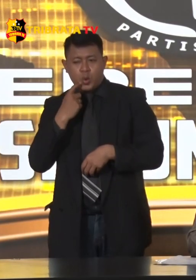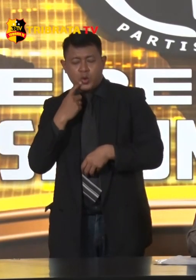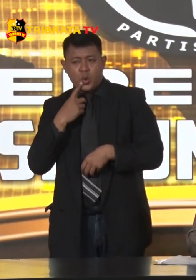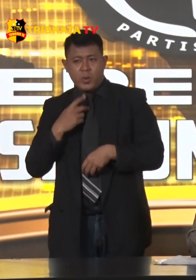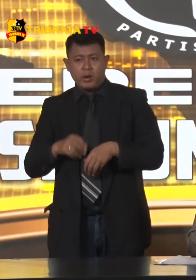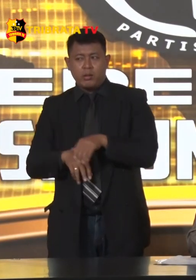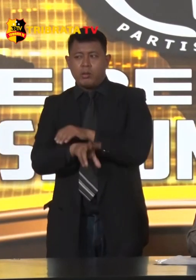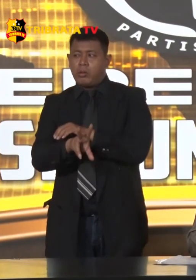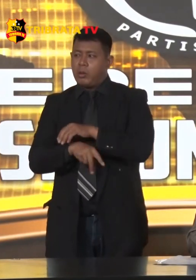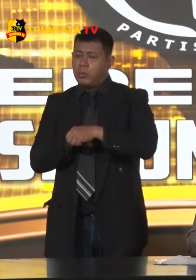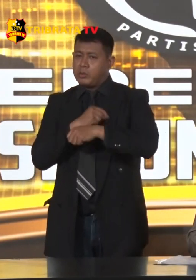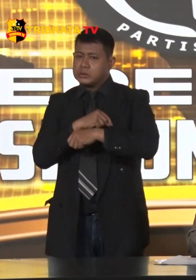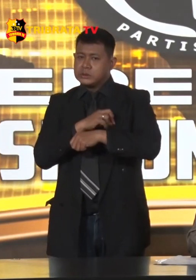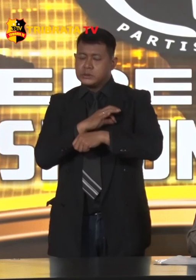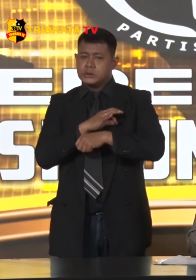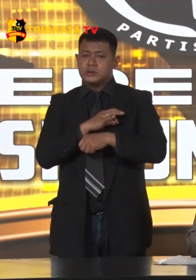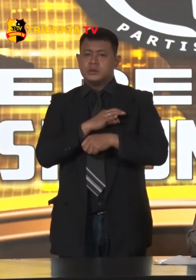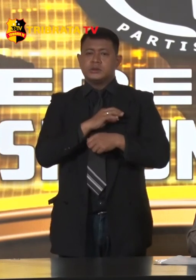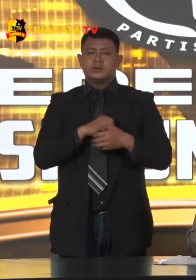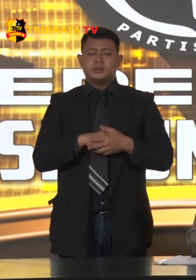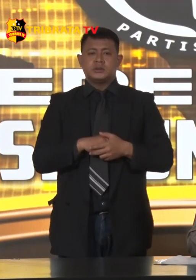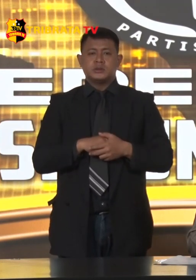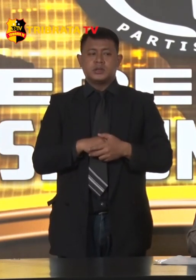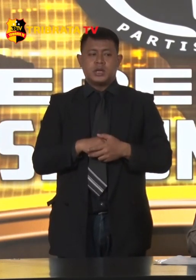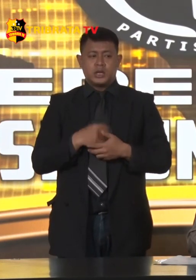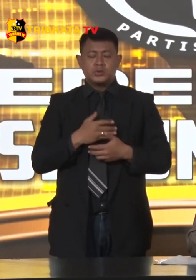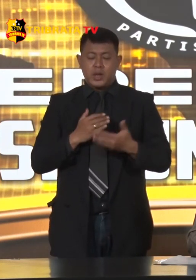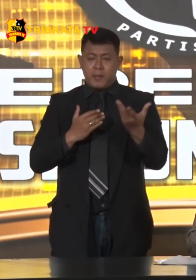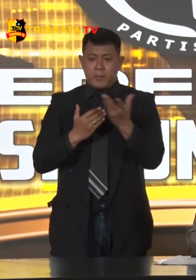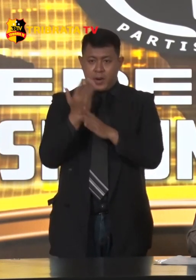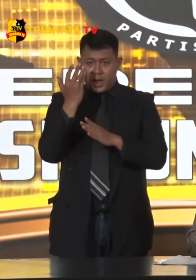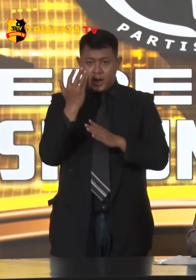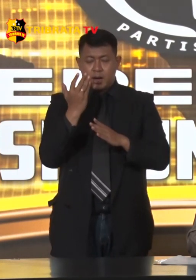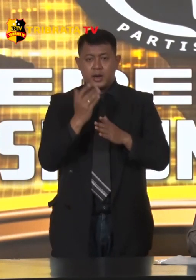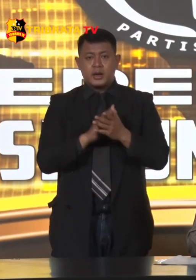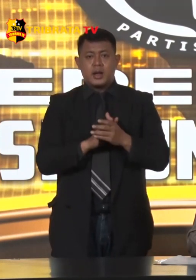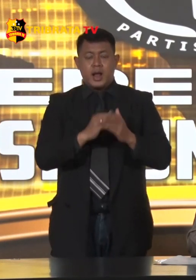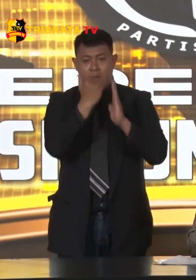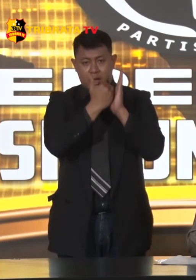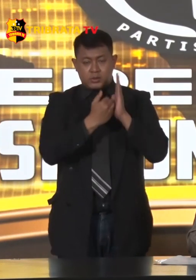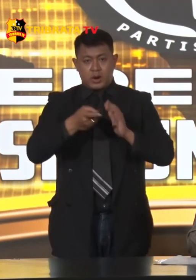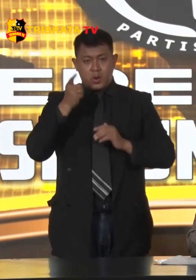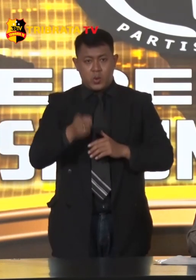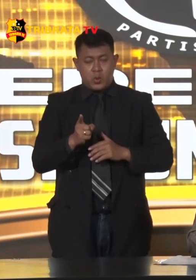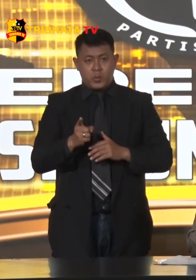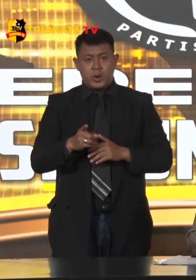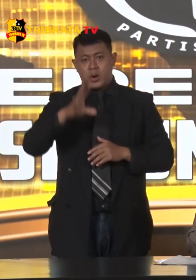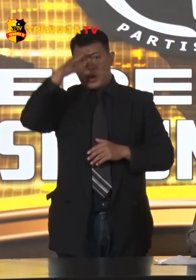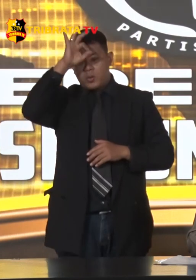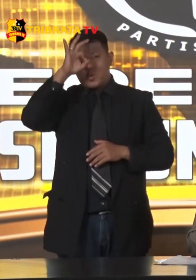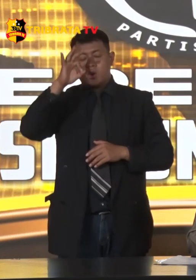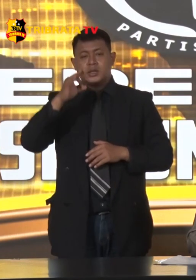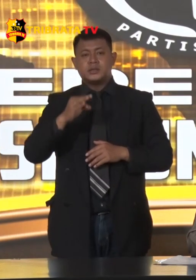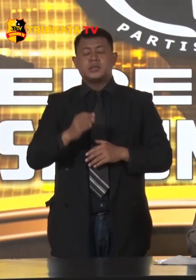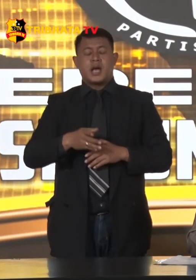dari kegiatan-kegiatan seperti ini dan tentunya telah melanggar satu aturan hukum, Polri akan